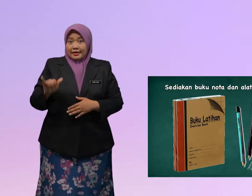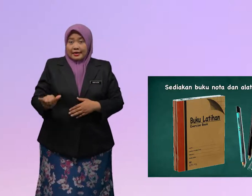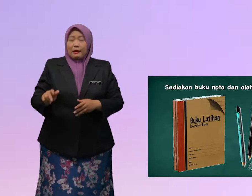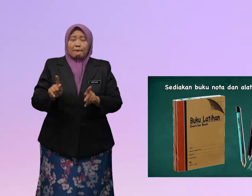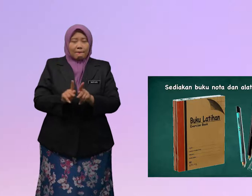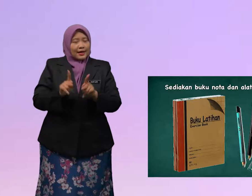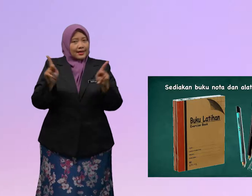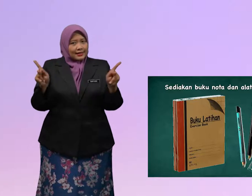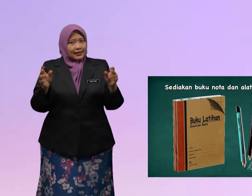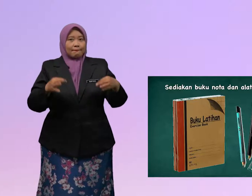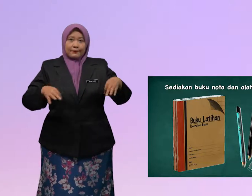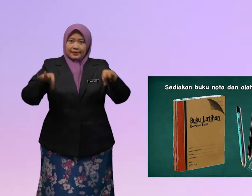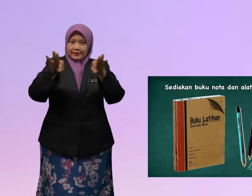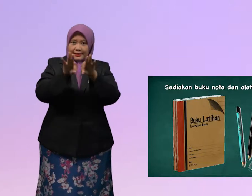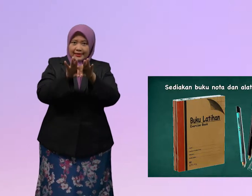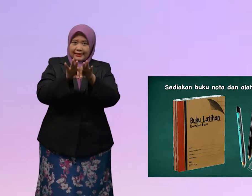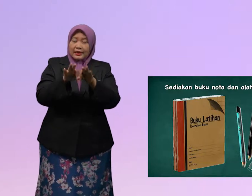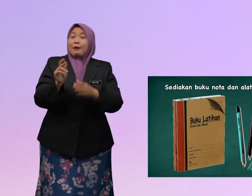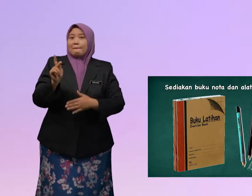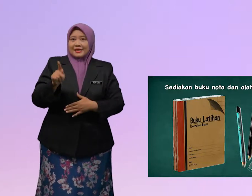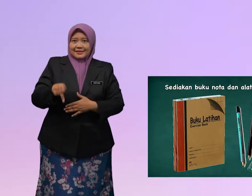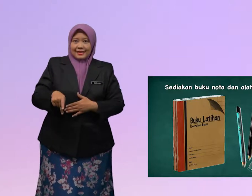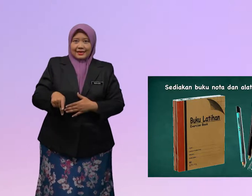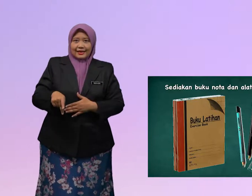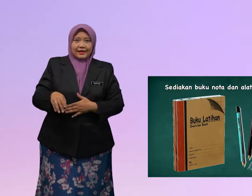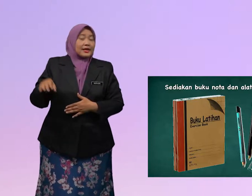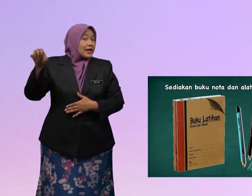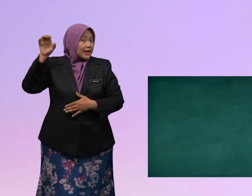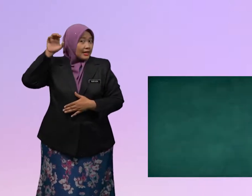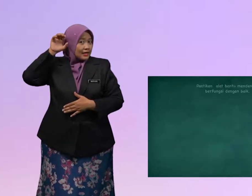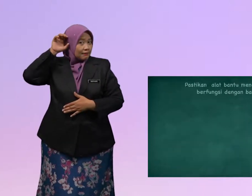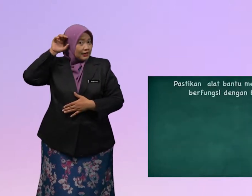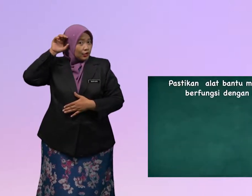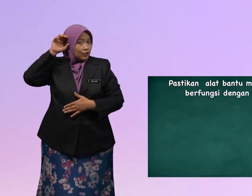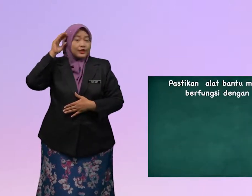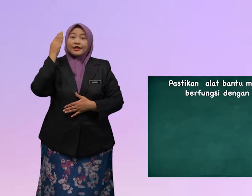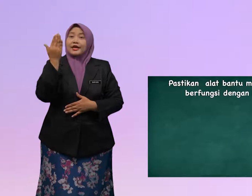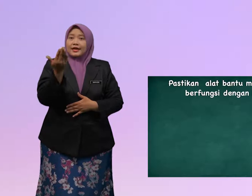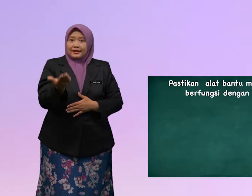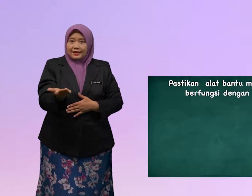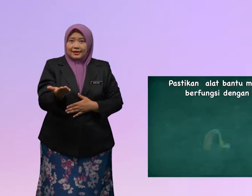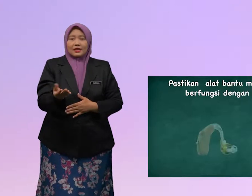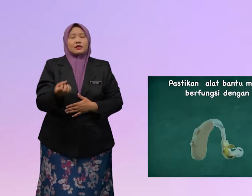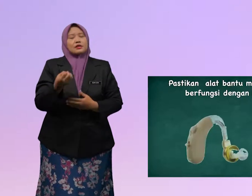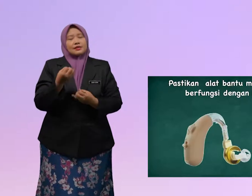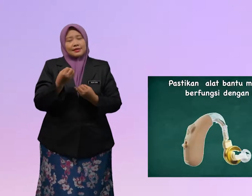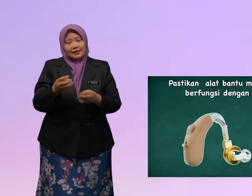Yang paling penting, pastikan alat bantu dengar anda